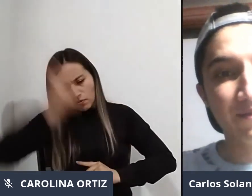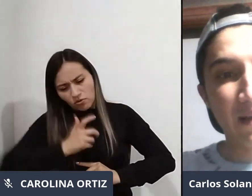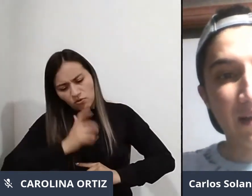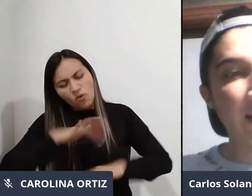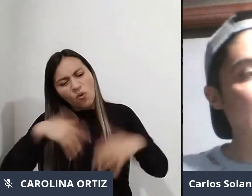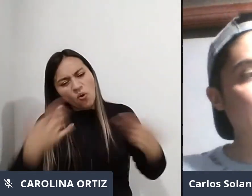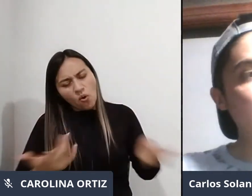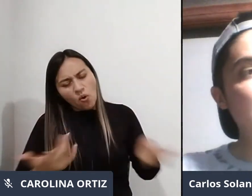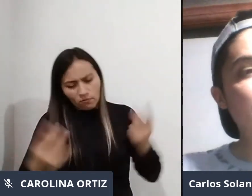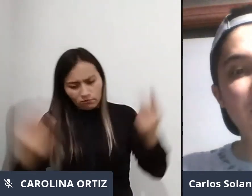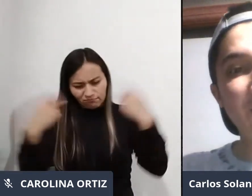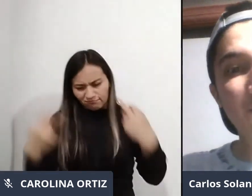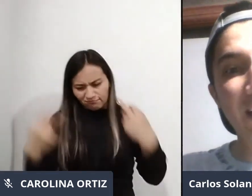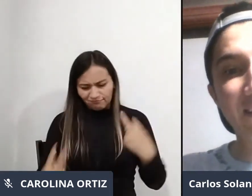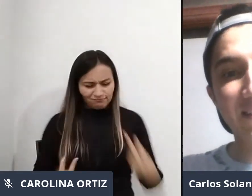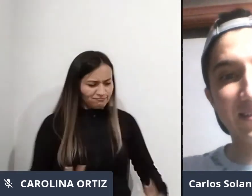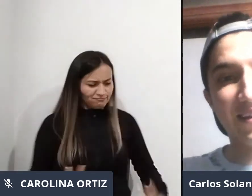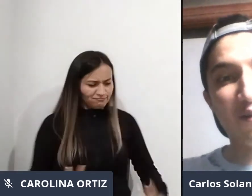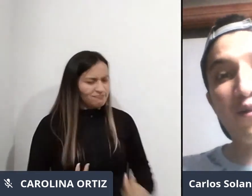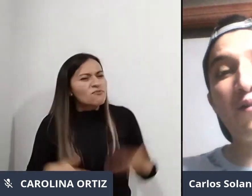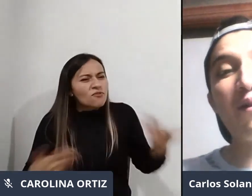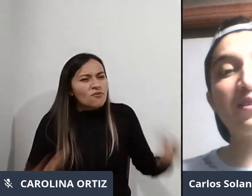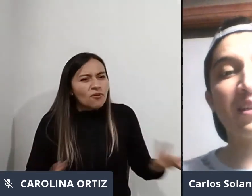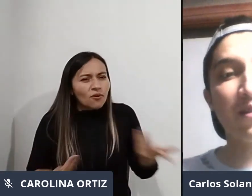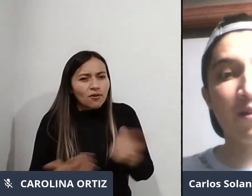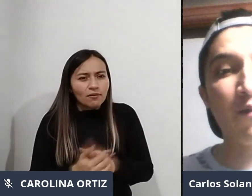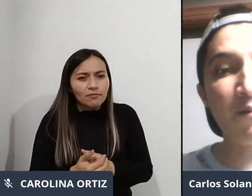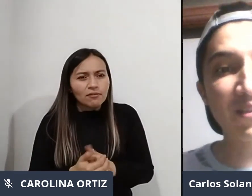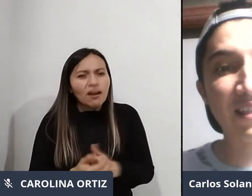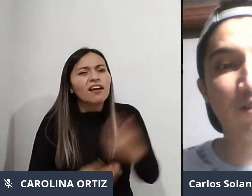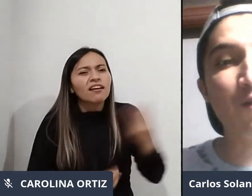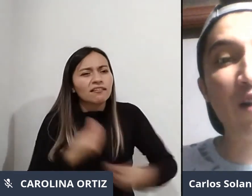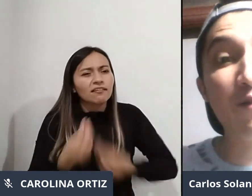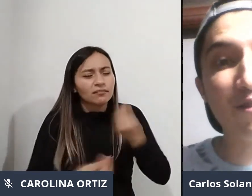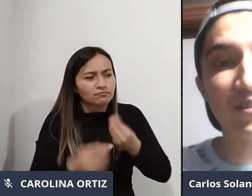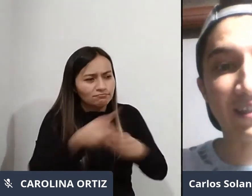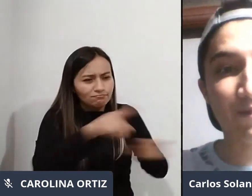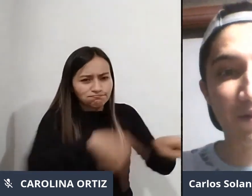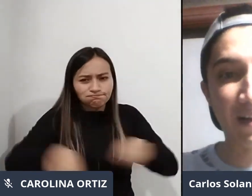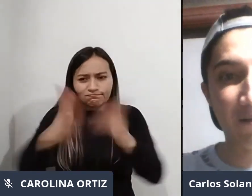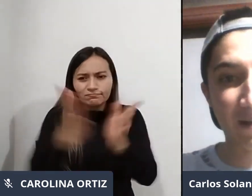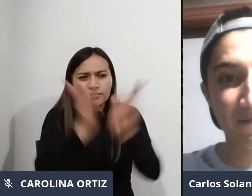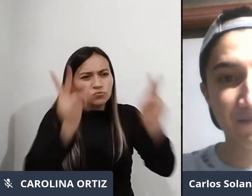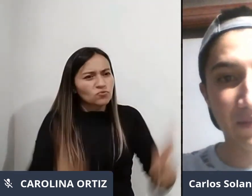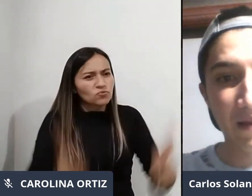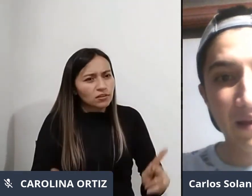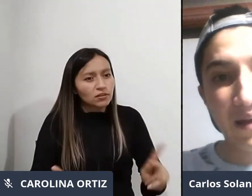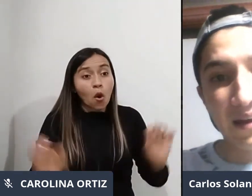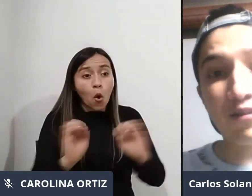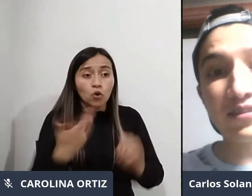ahora, de qué vamos a hacer con los estudiantes, o cómo vamos a hacer como alumnos y responder ahora.